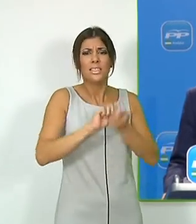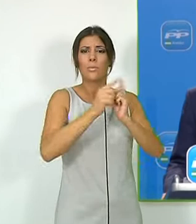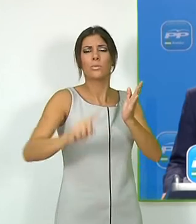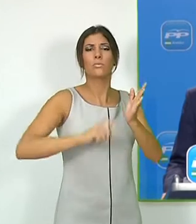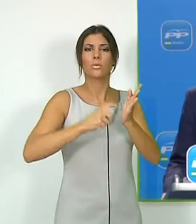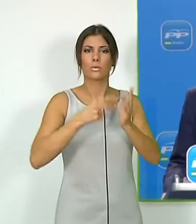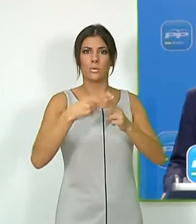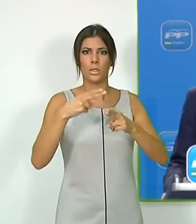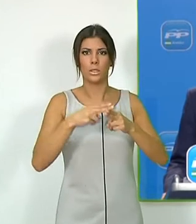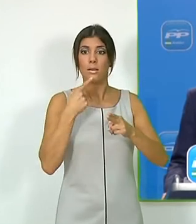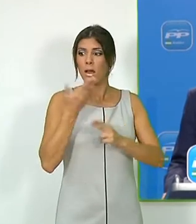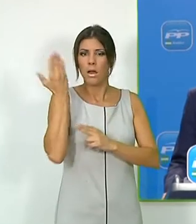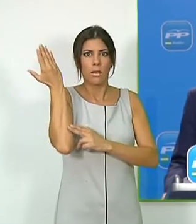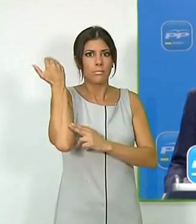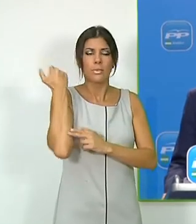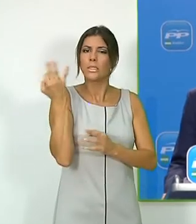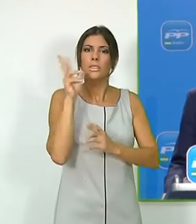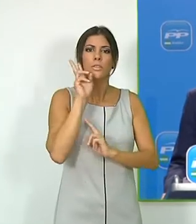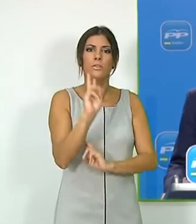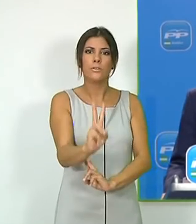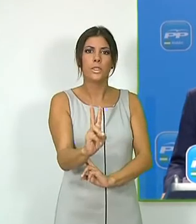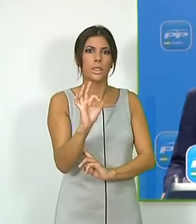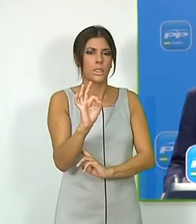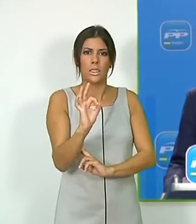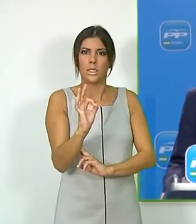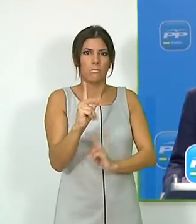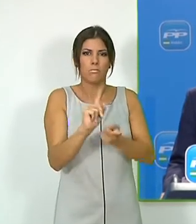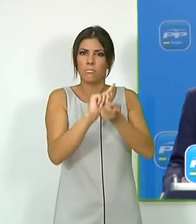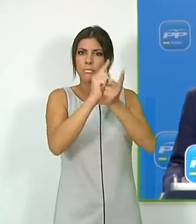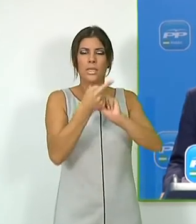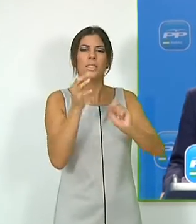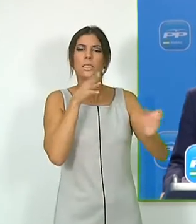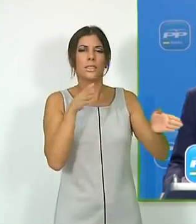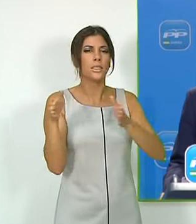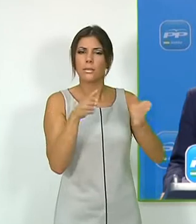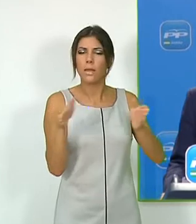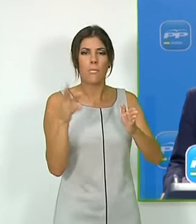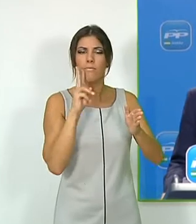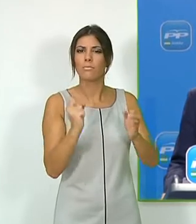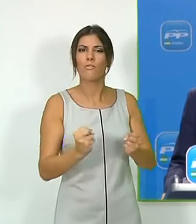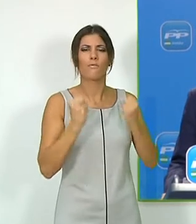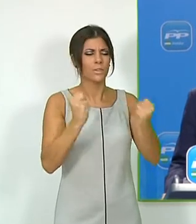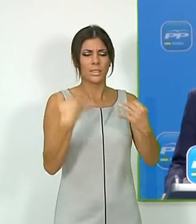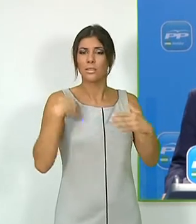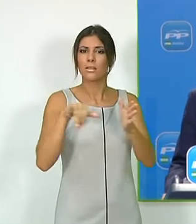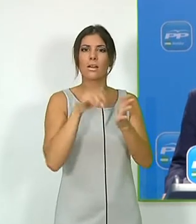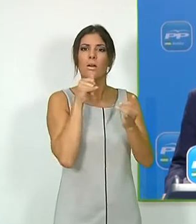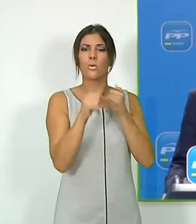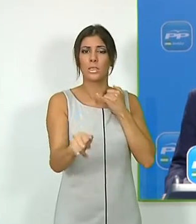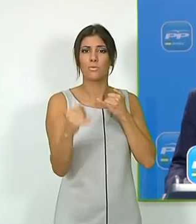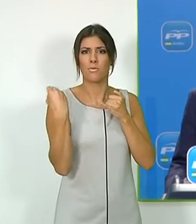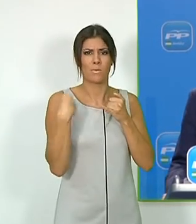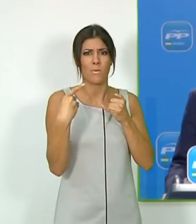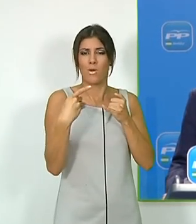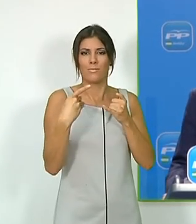y lo que ayer dimos fue un paso de gigante en la carrera del cambio. Ayer fue una etapa, pero una etapa definitiva